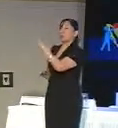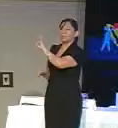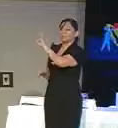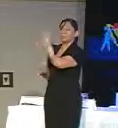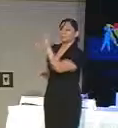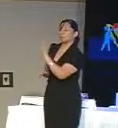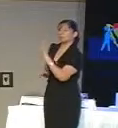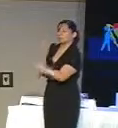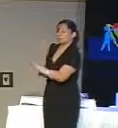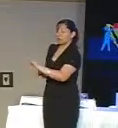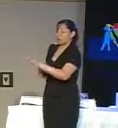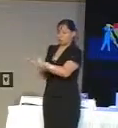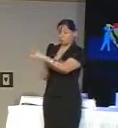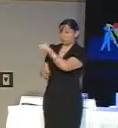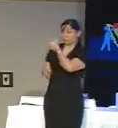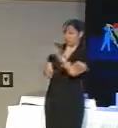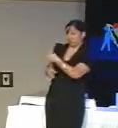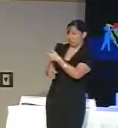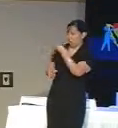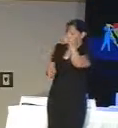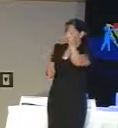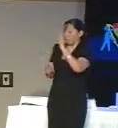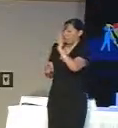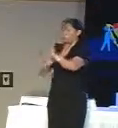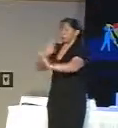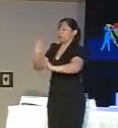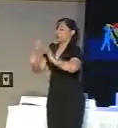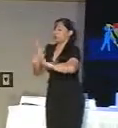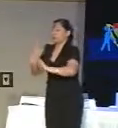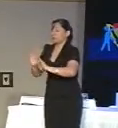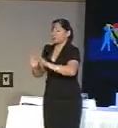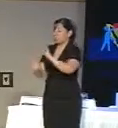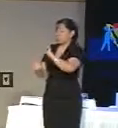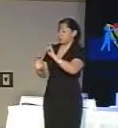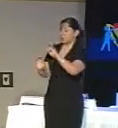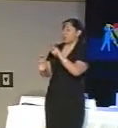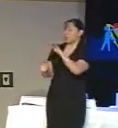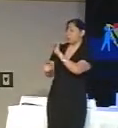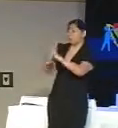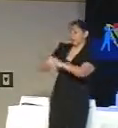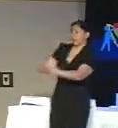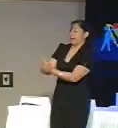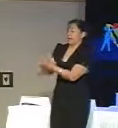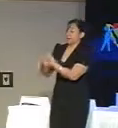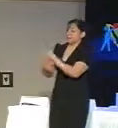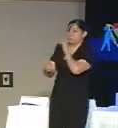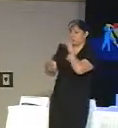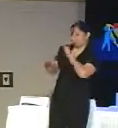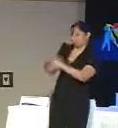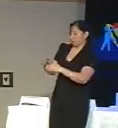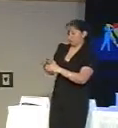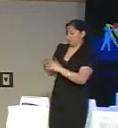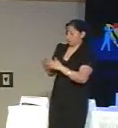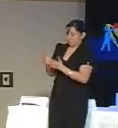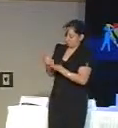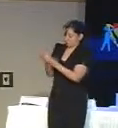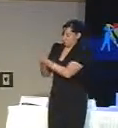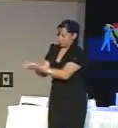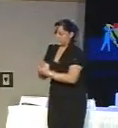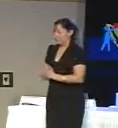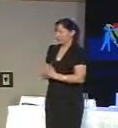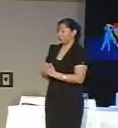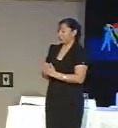del costo total por atención neonatal y cerca del 40% del gasto anual en salud infantil se destina a